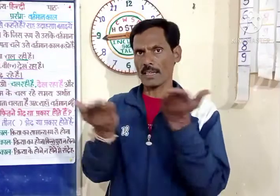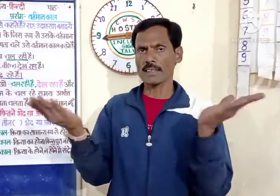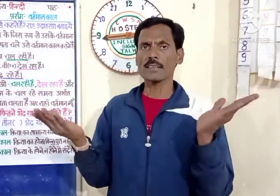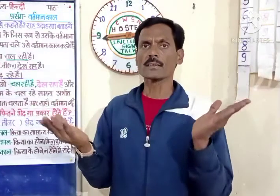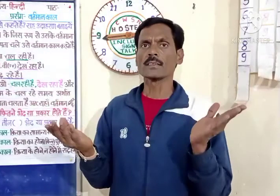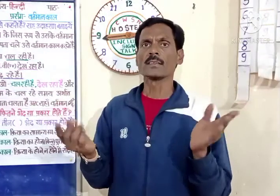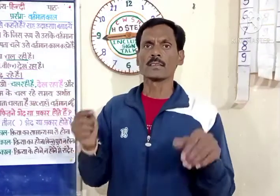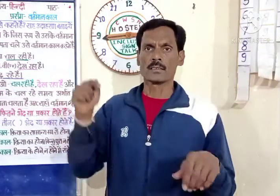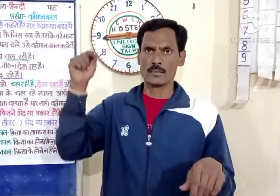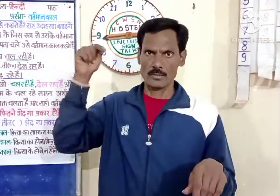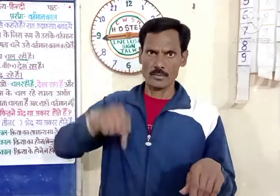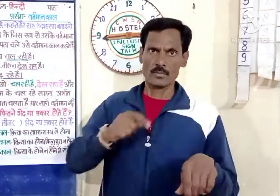सामान्य